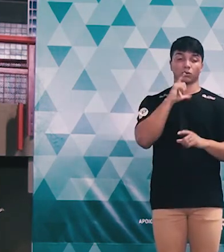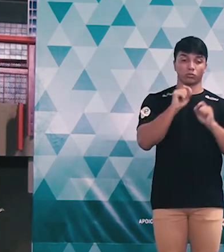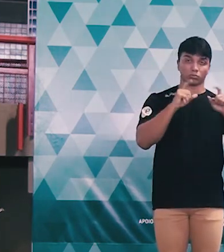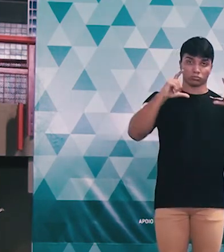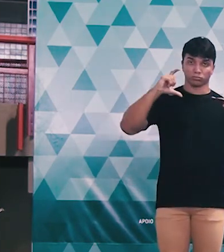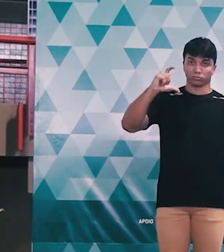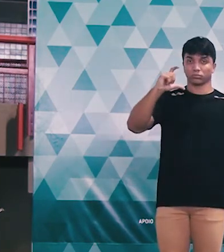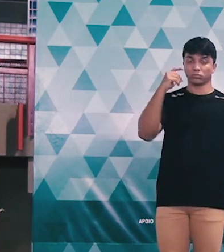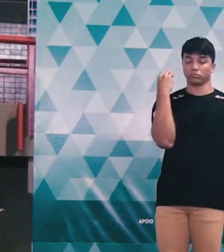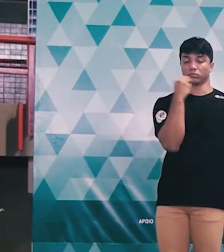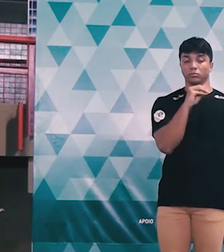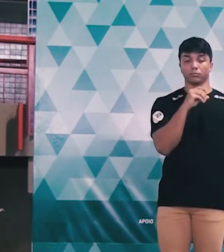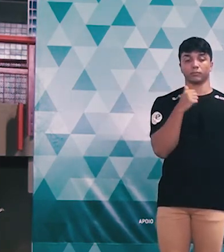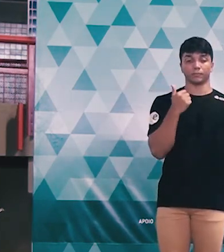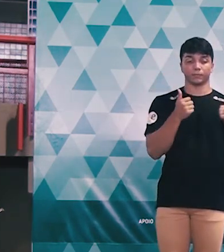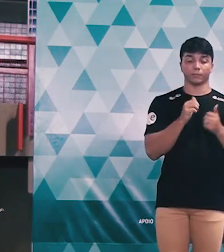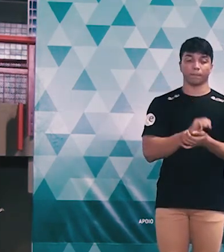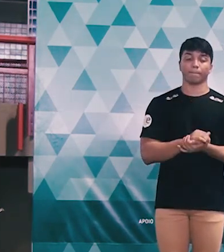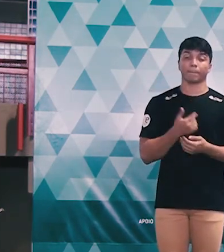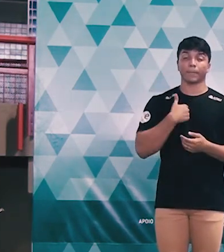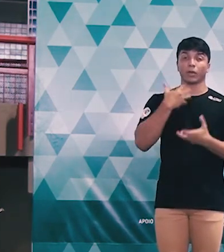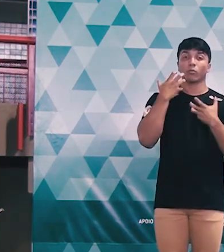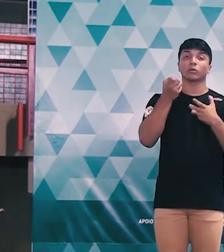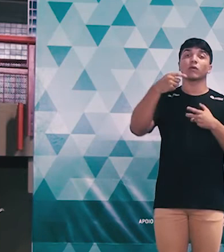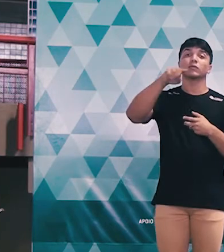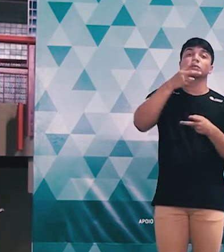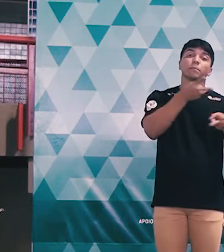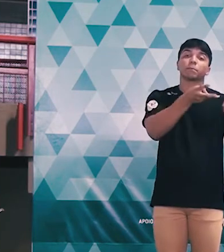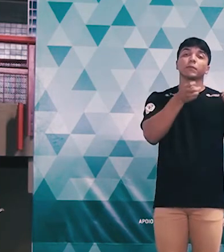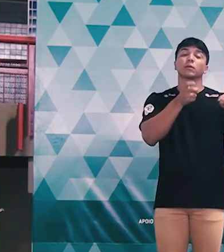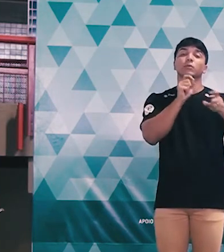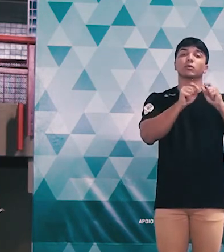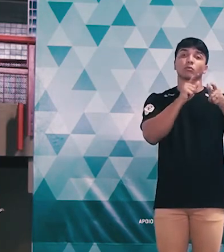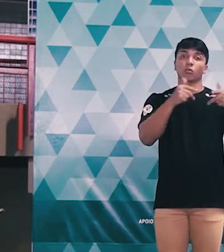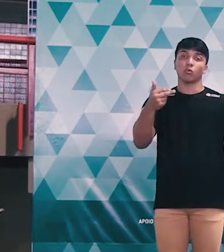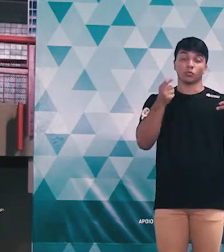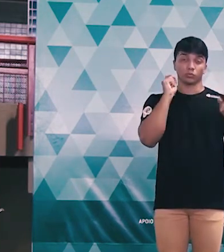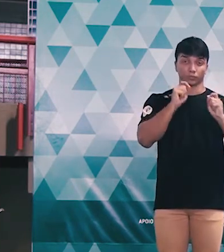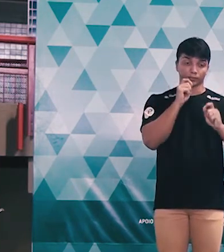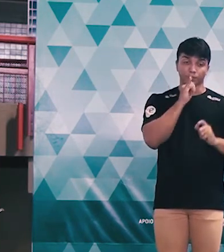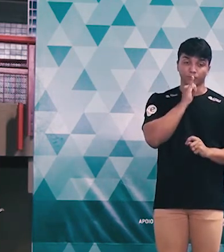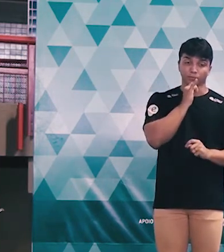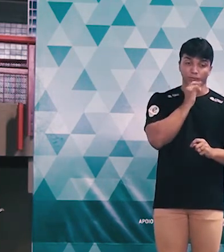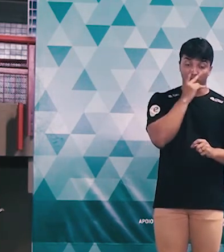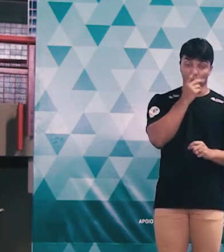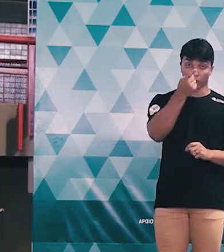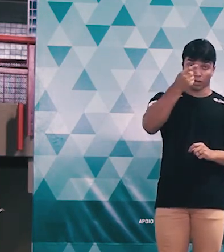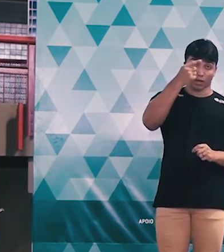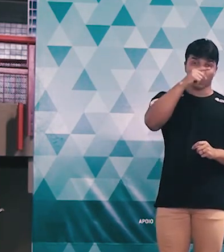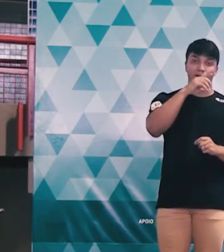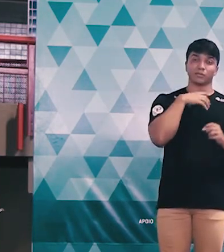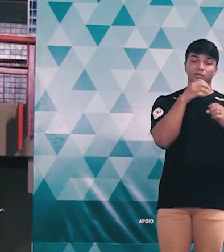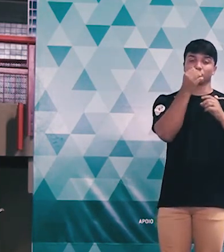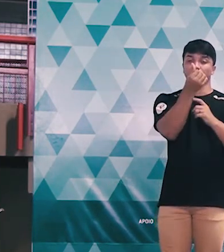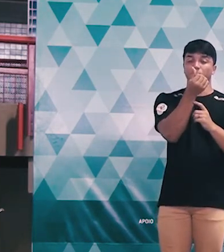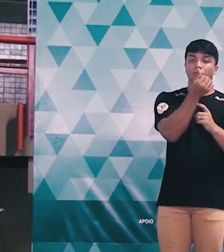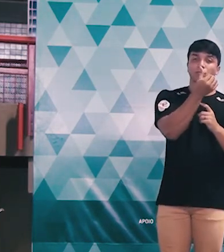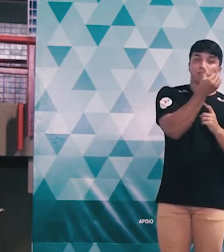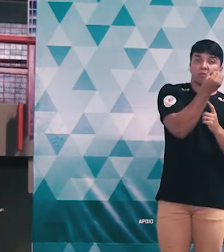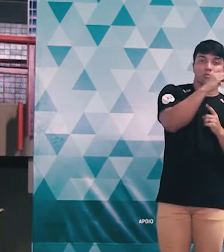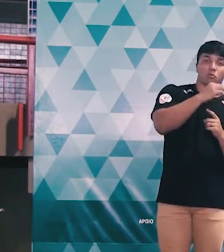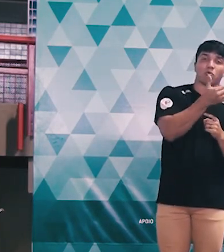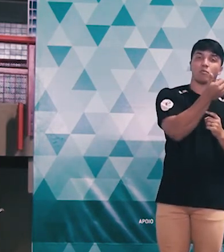o 72 e o 71. Agora, o que é que eu queria que vocês percebessem? Que os elementos que estão abaixo da média estão próximos da